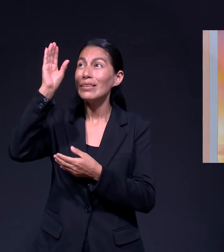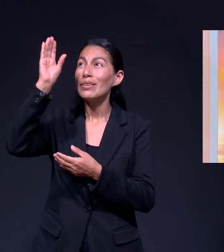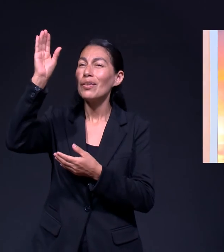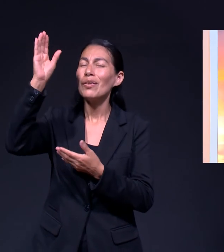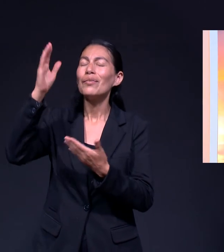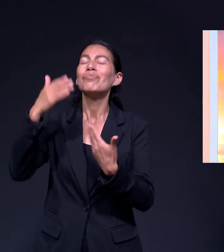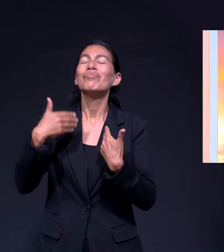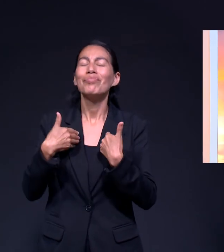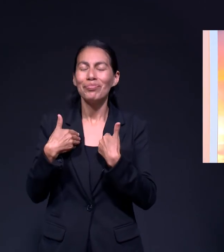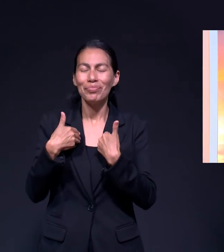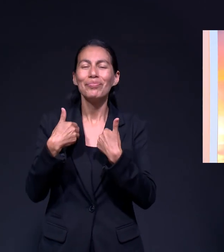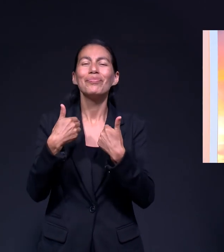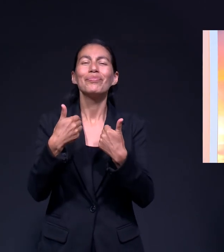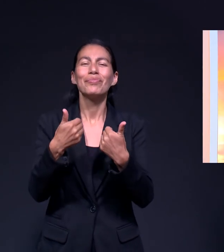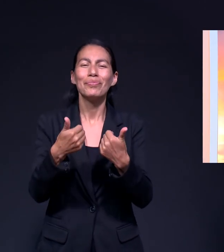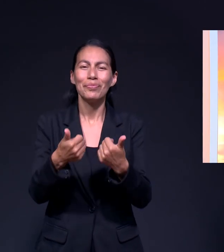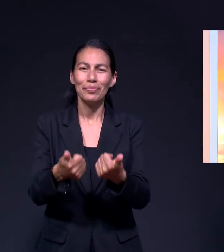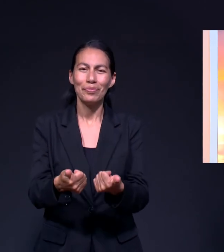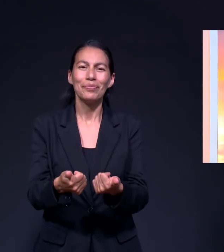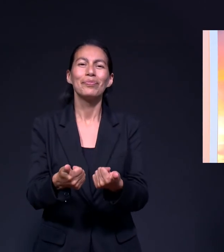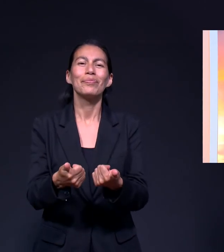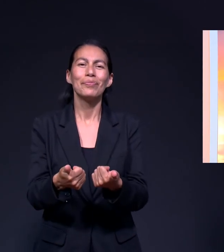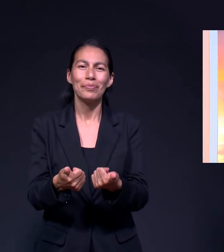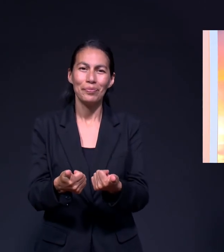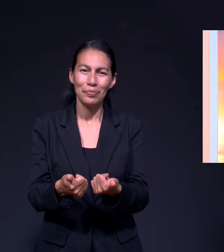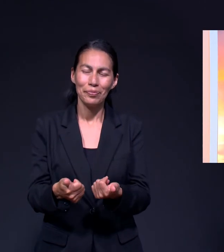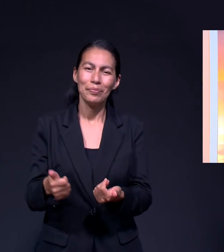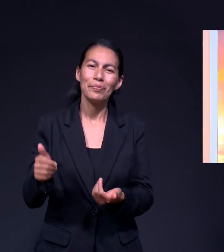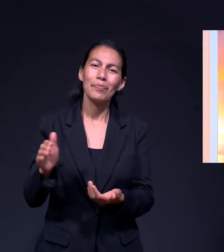sólo cristo puede